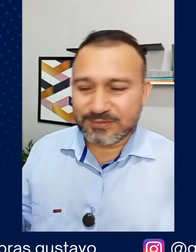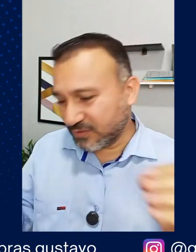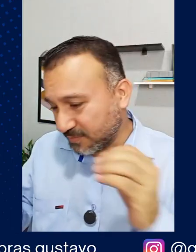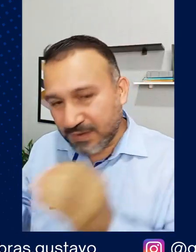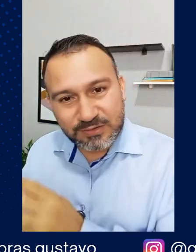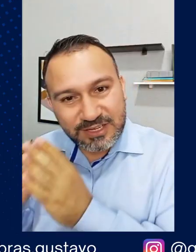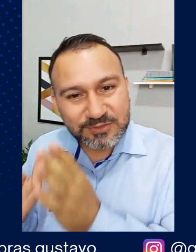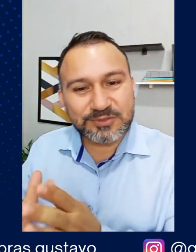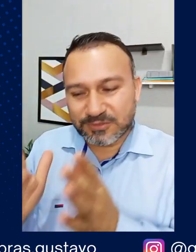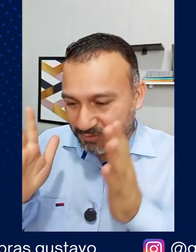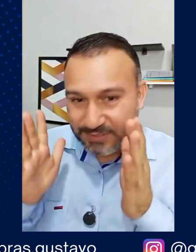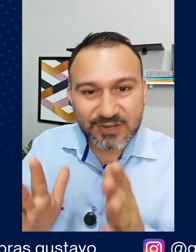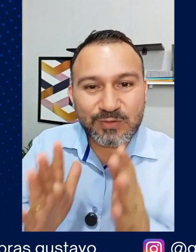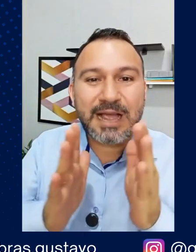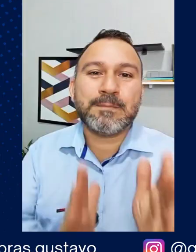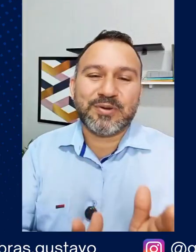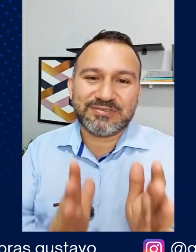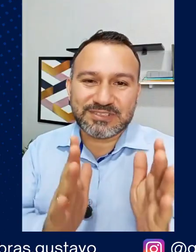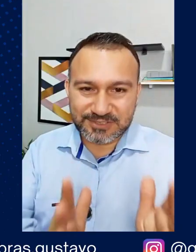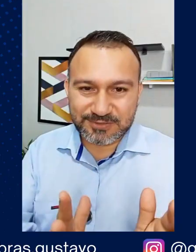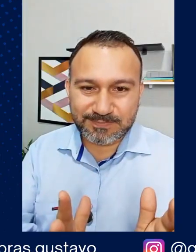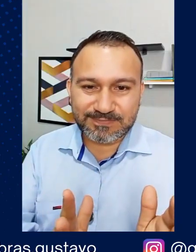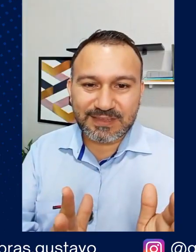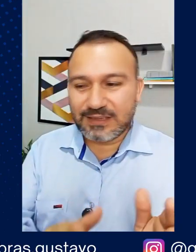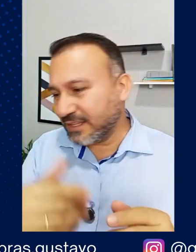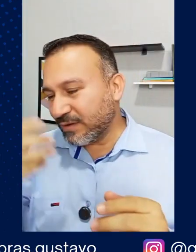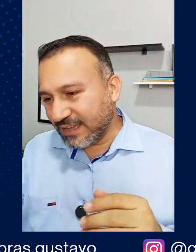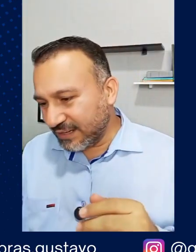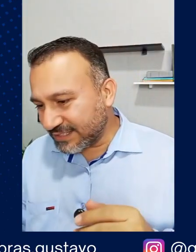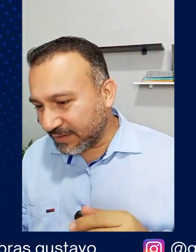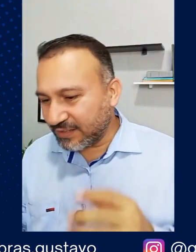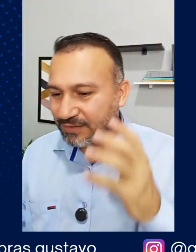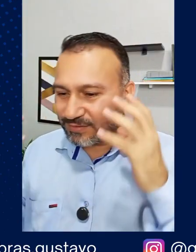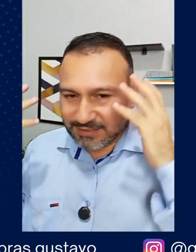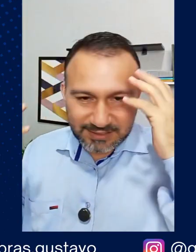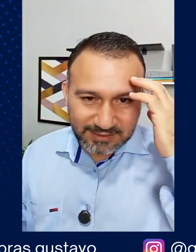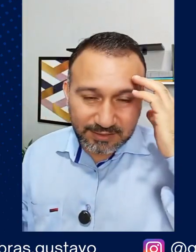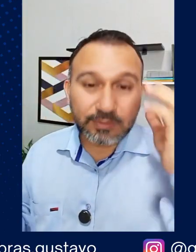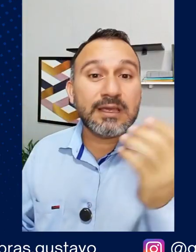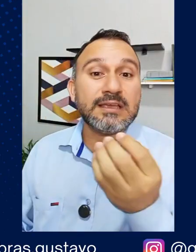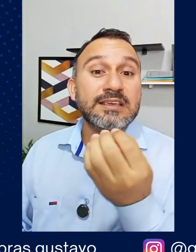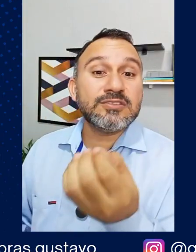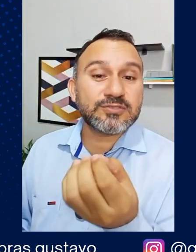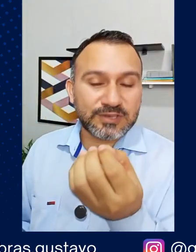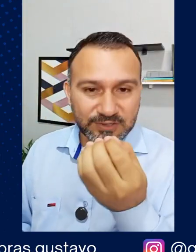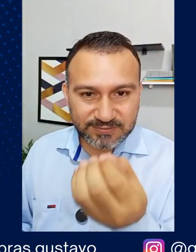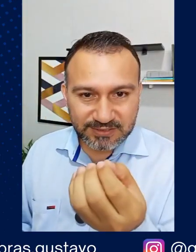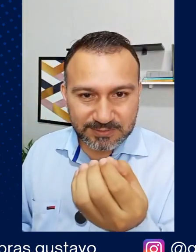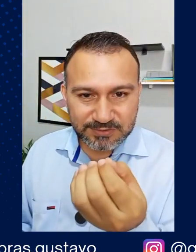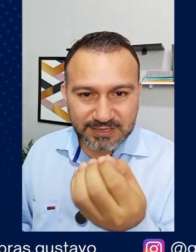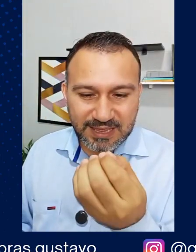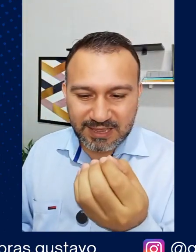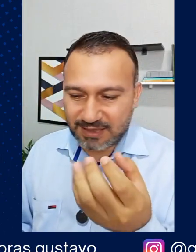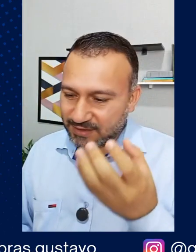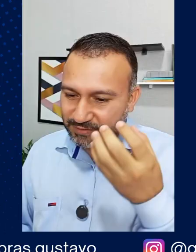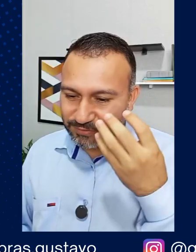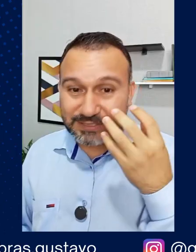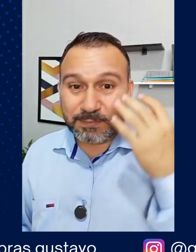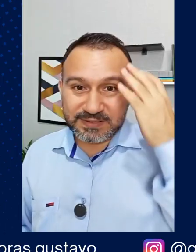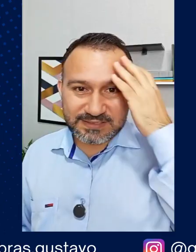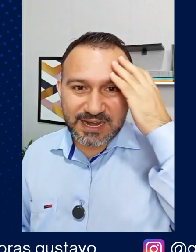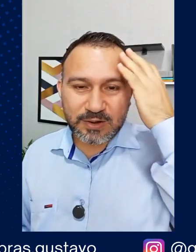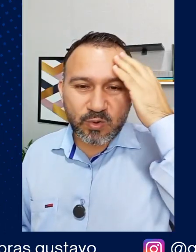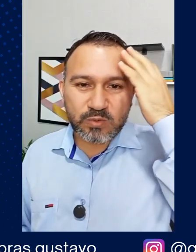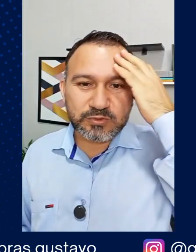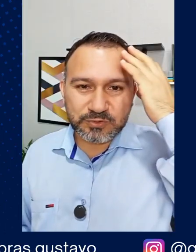disso. Os meus alunos são a prova disso. Então, eles aprenderam, entenderam isso que nós falamos, que é